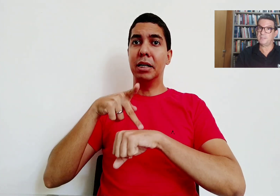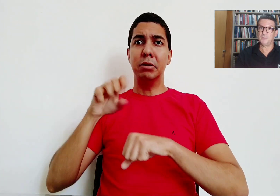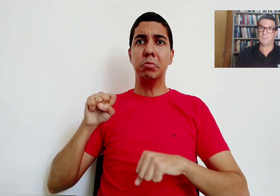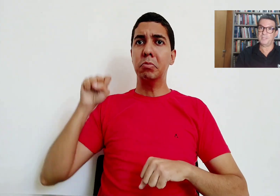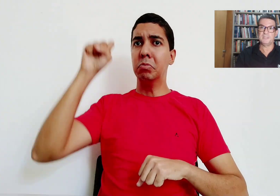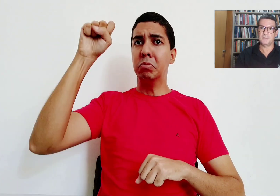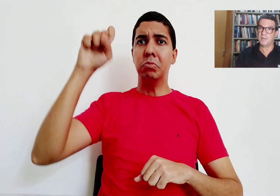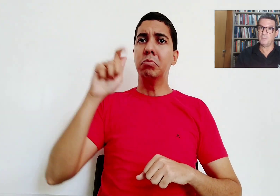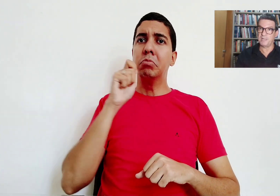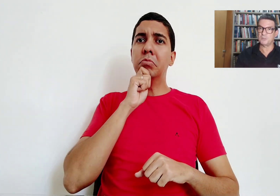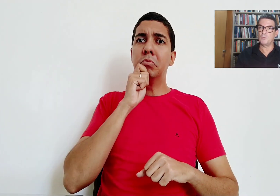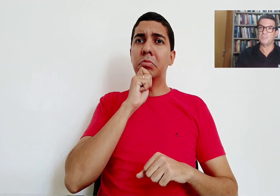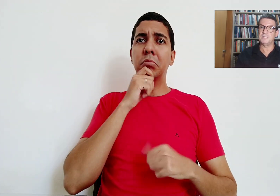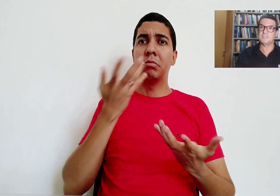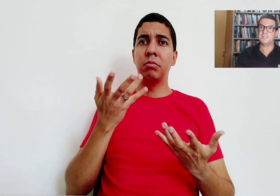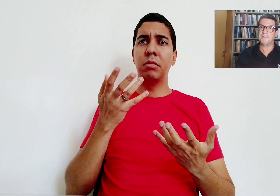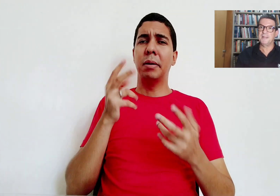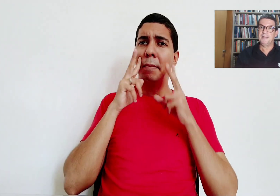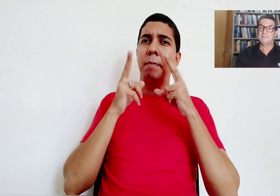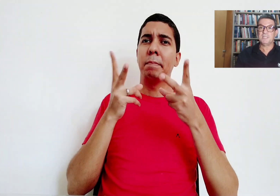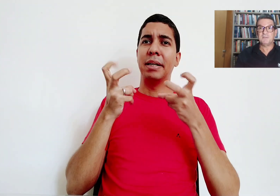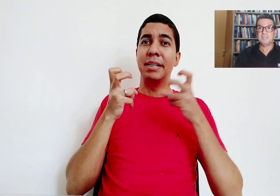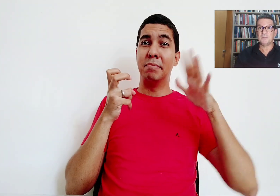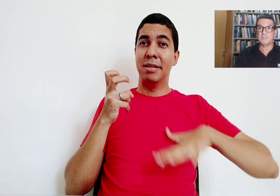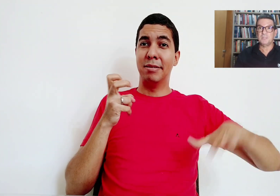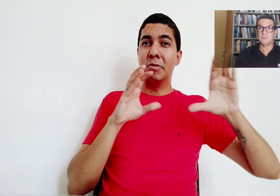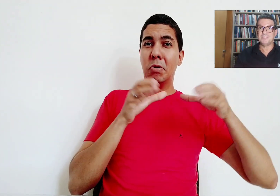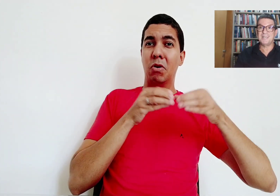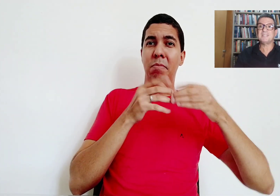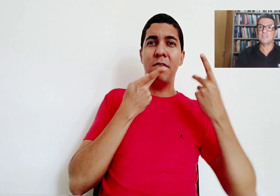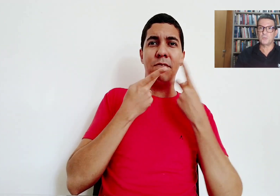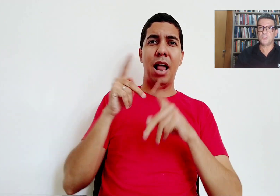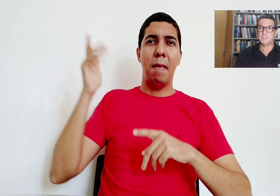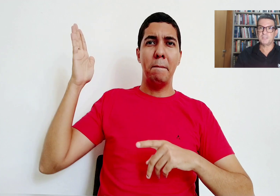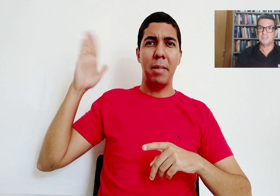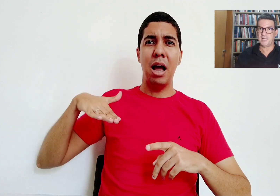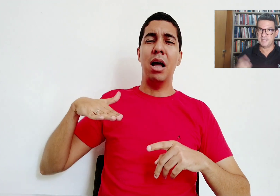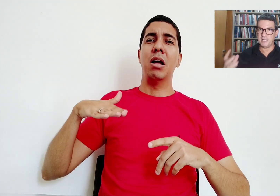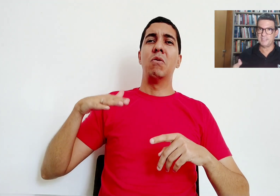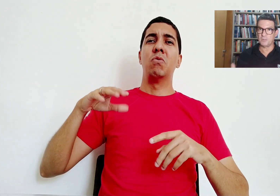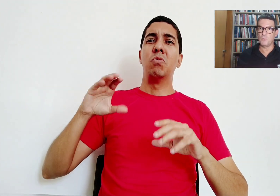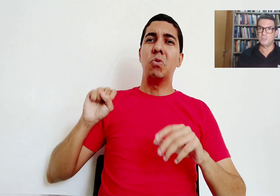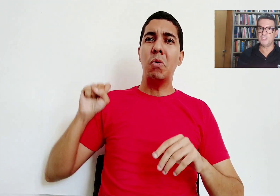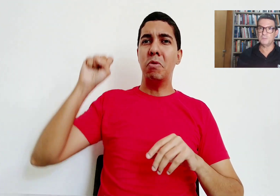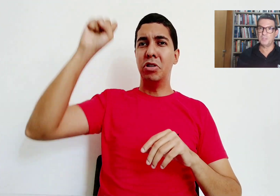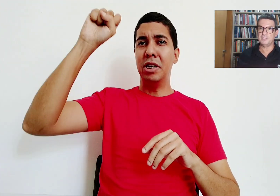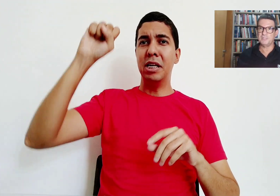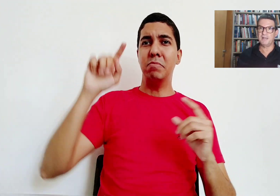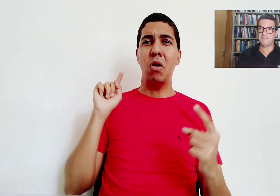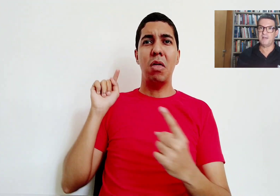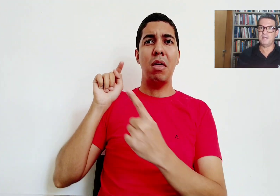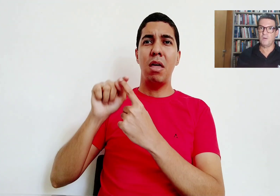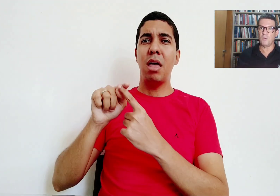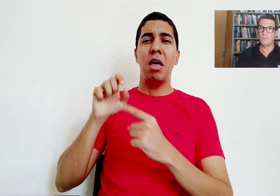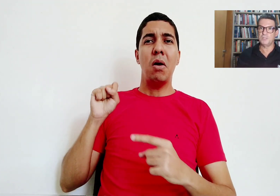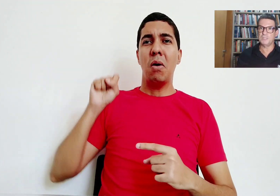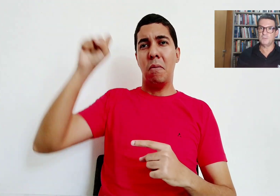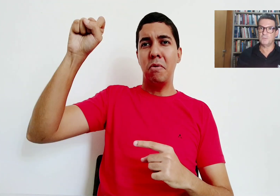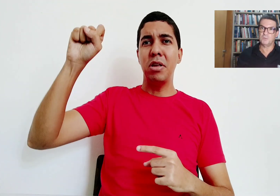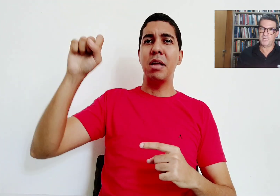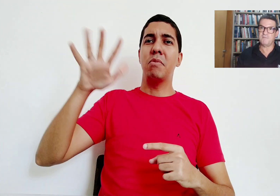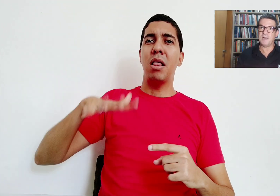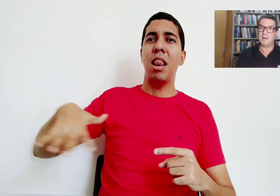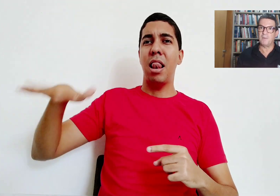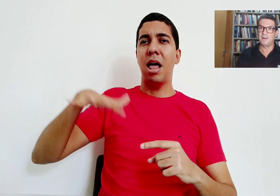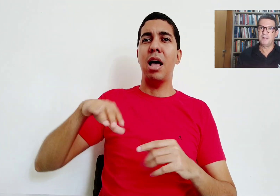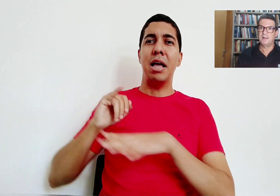comunista, mas o país não é um país comunista. Vocês vejam que os detratores da ideia de comunismo, eles se referem ao comunismo